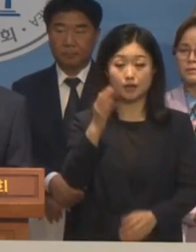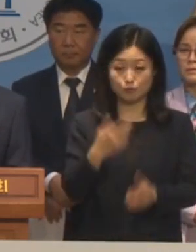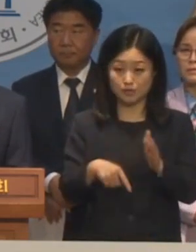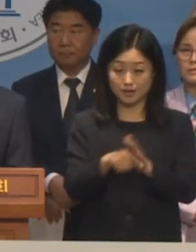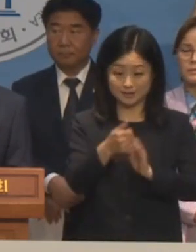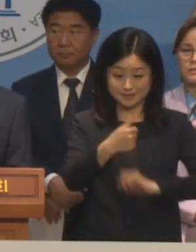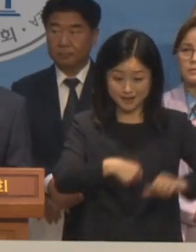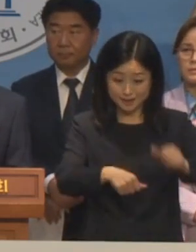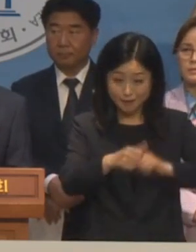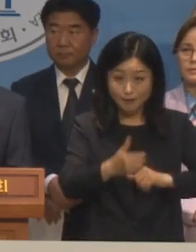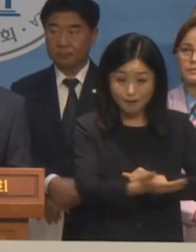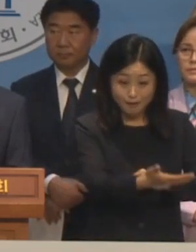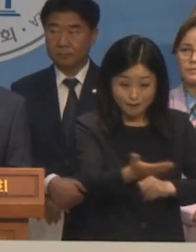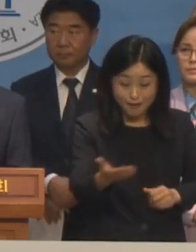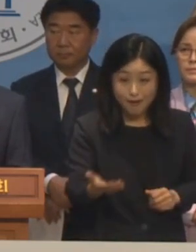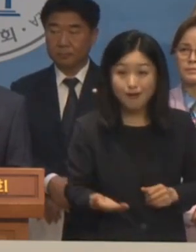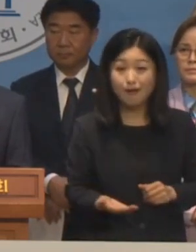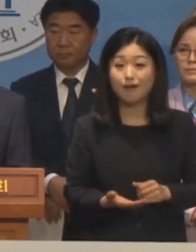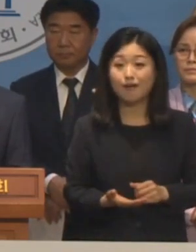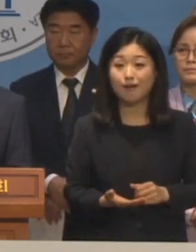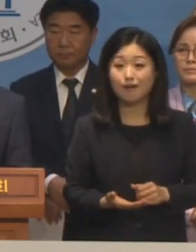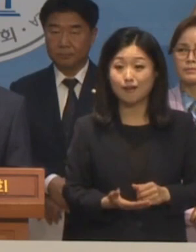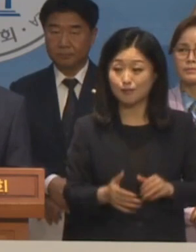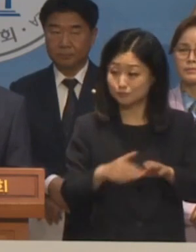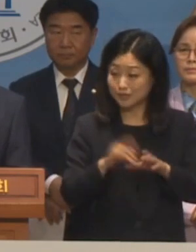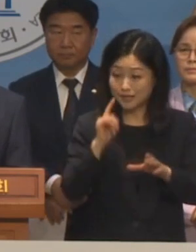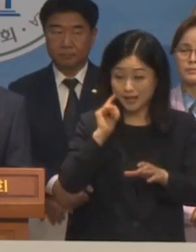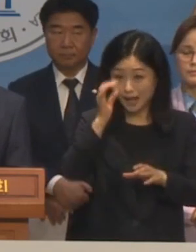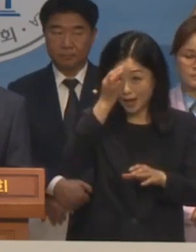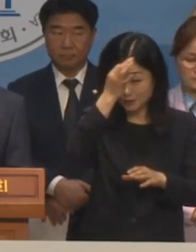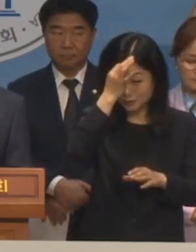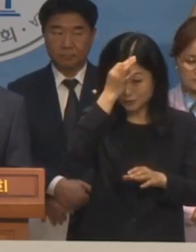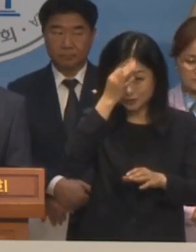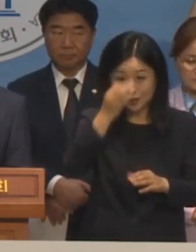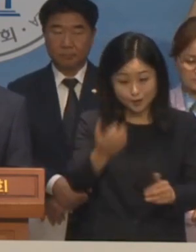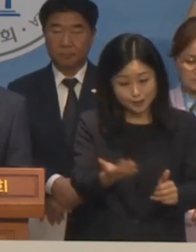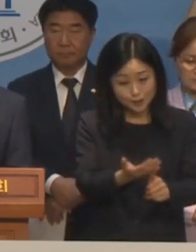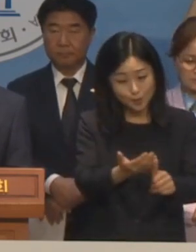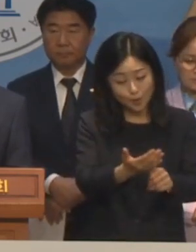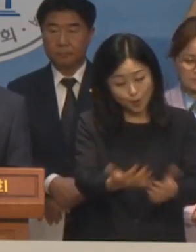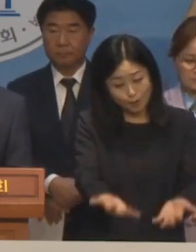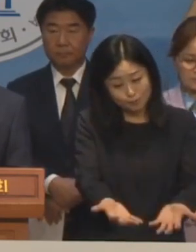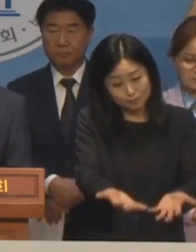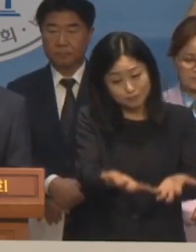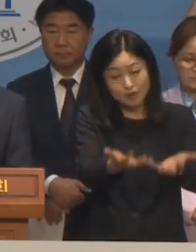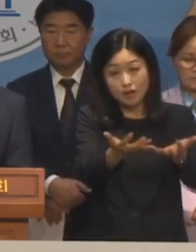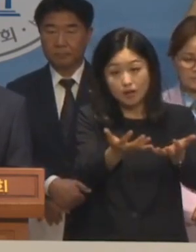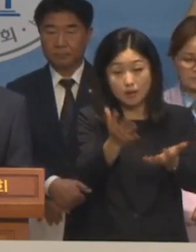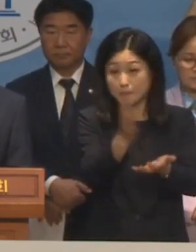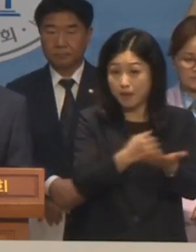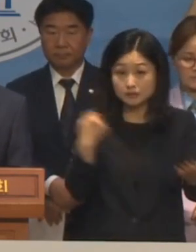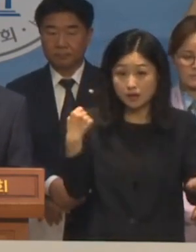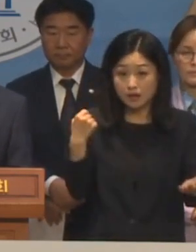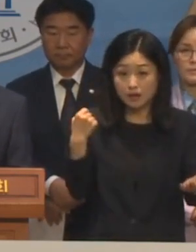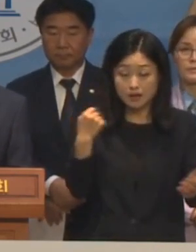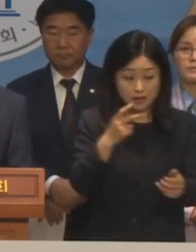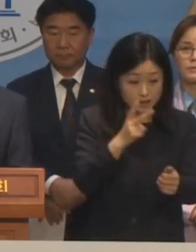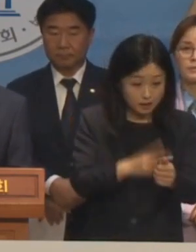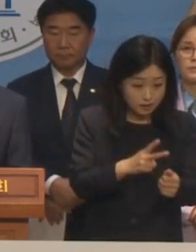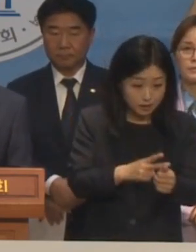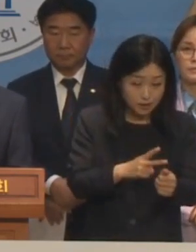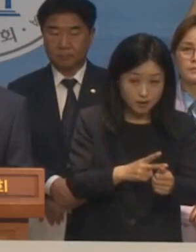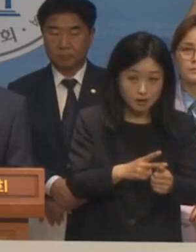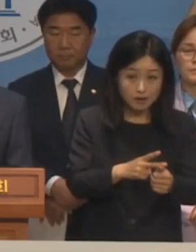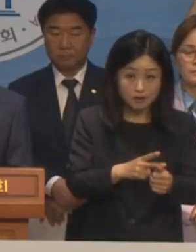학생들이 문화예술과 함께 성장할 기회를 빼앗고 학교 예술 강사들을 벼랑